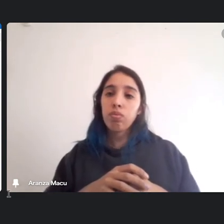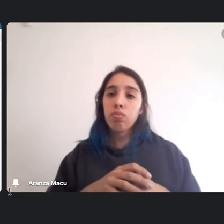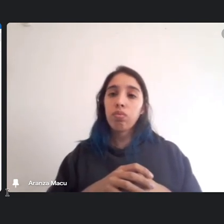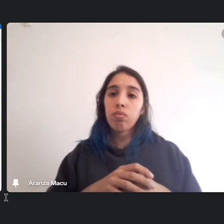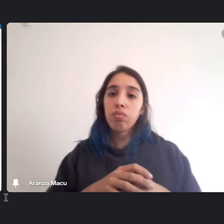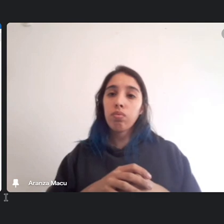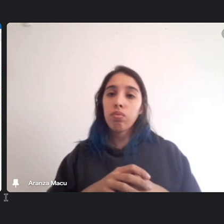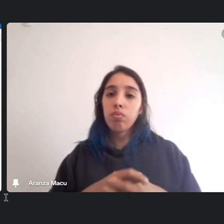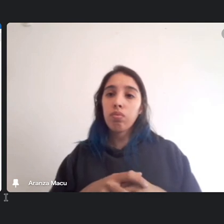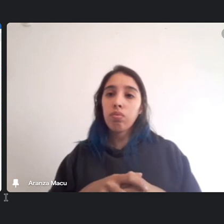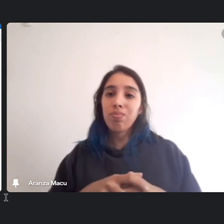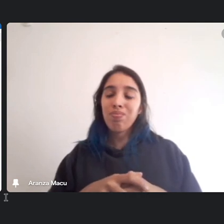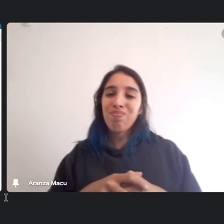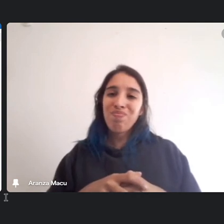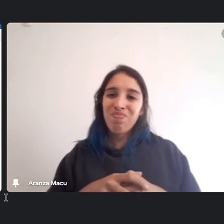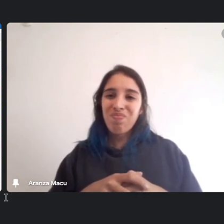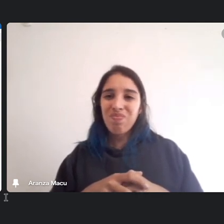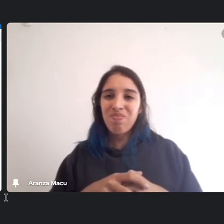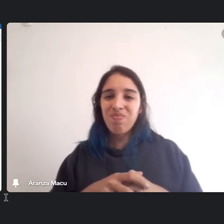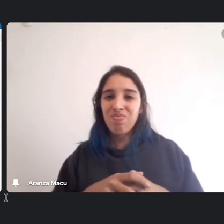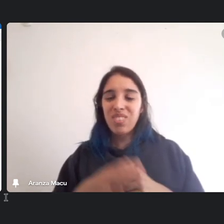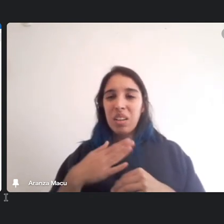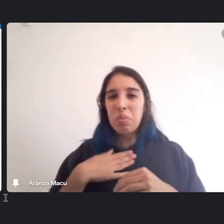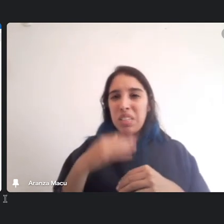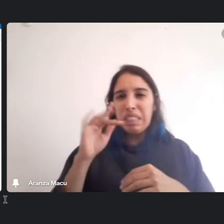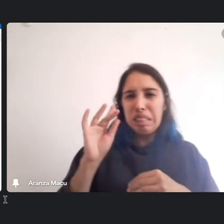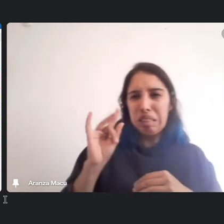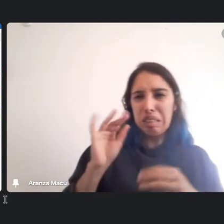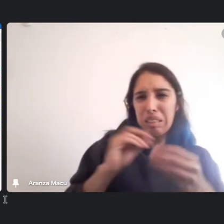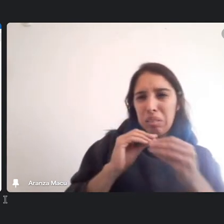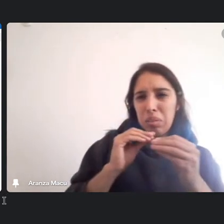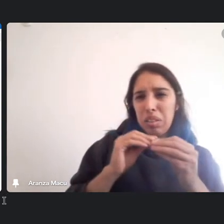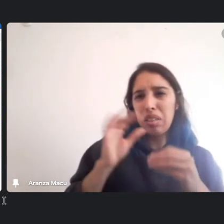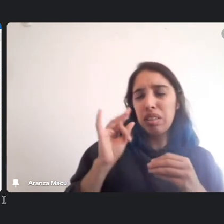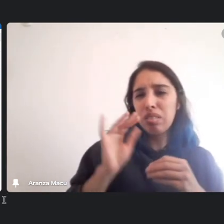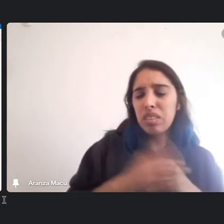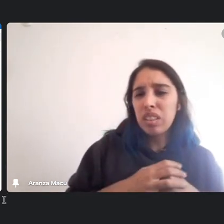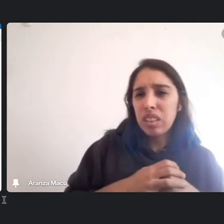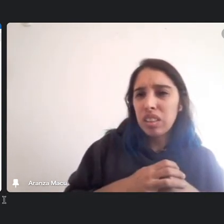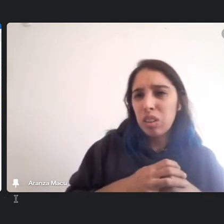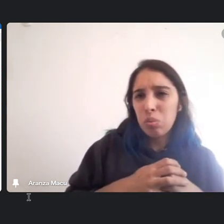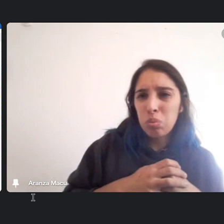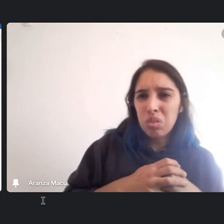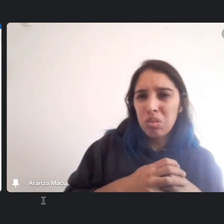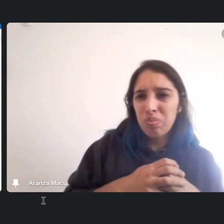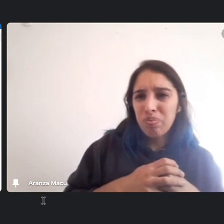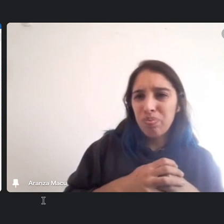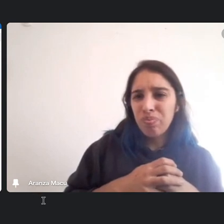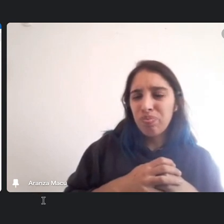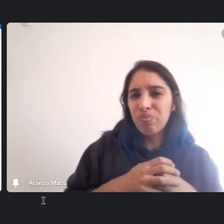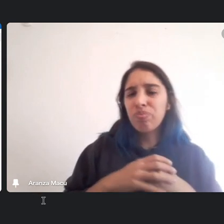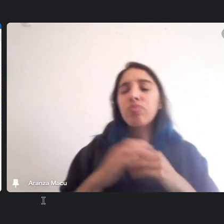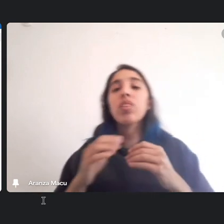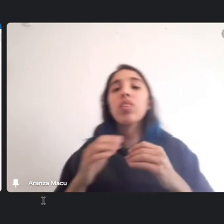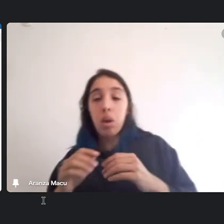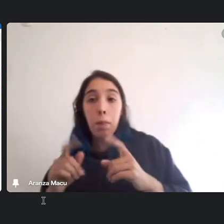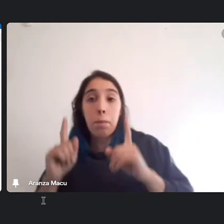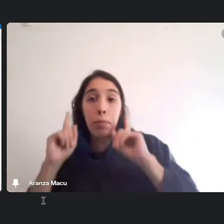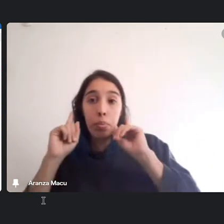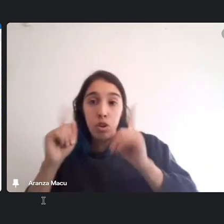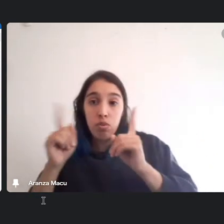Ahí se me complicó. La necesidad específica profesional, ¿no? No, los docentes necesitan, está como verbo.